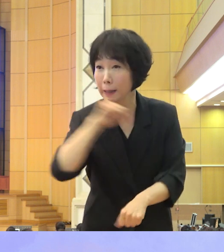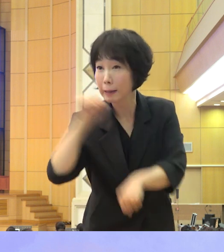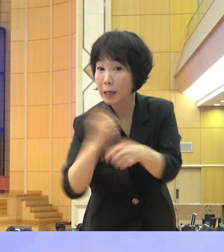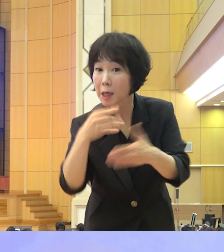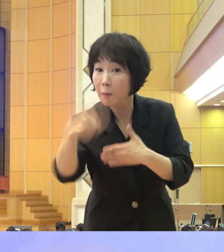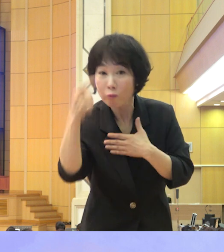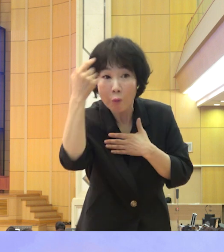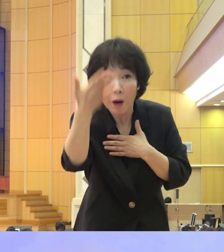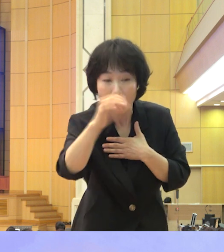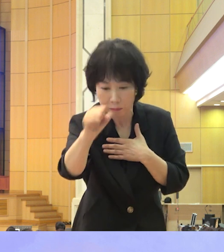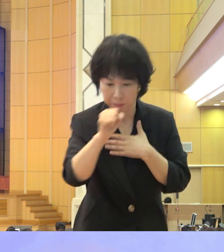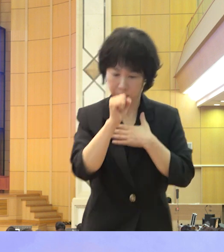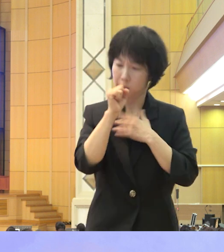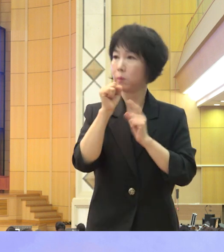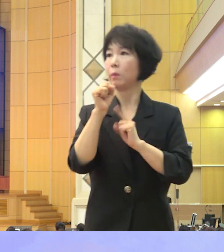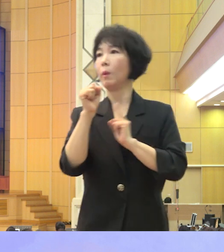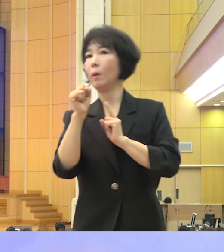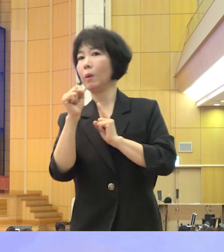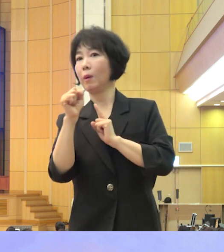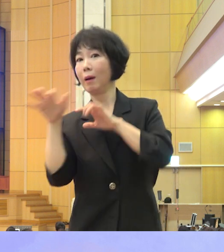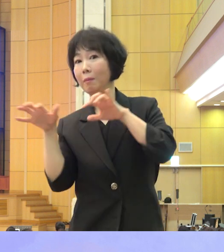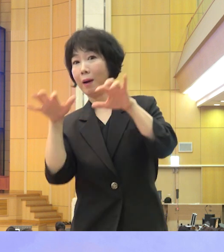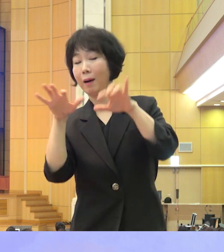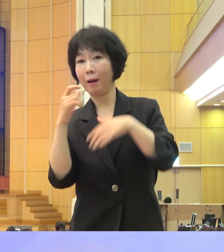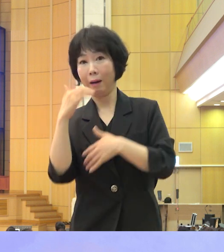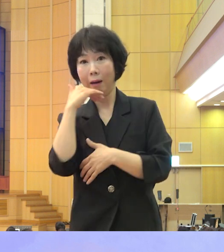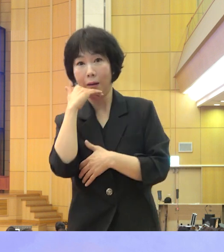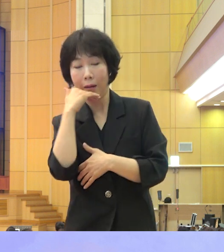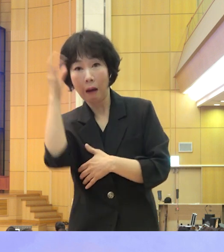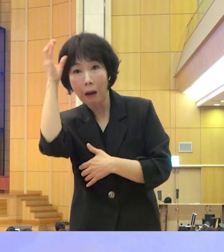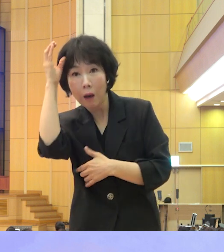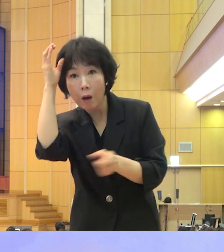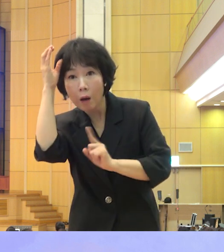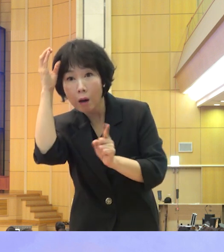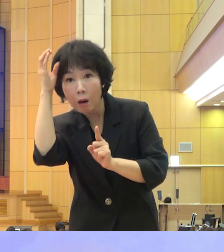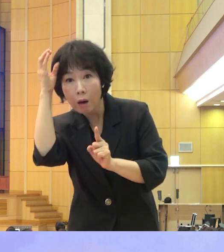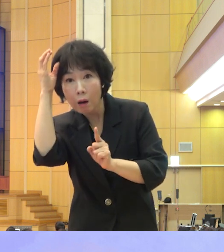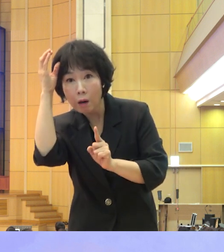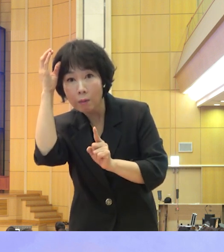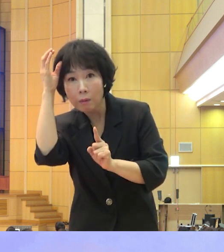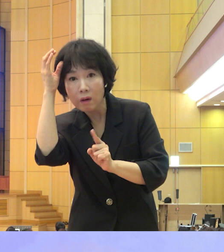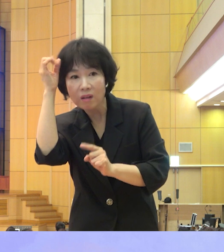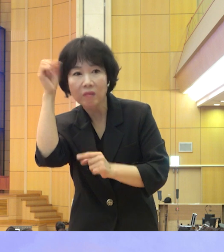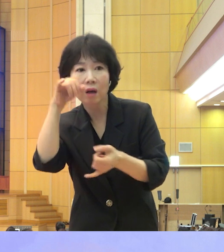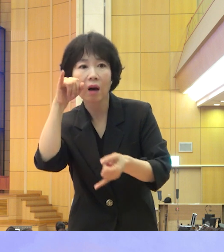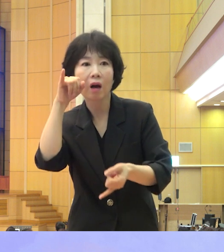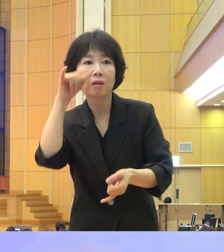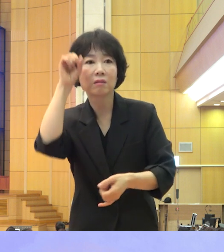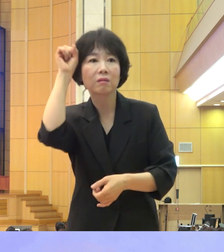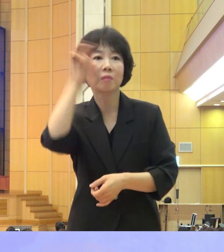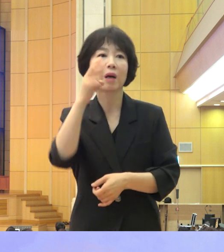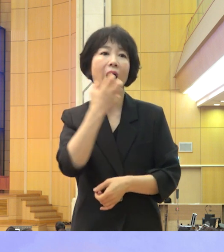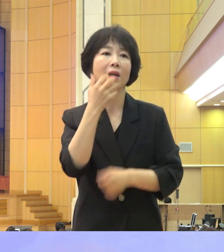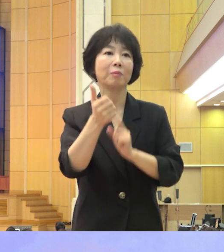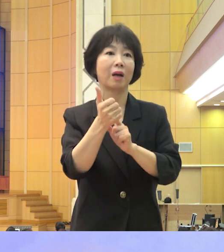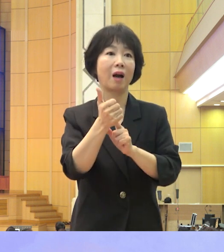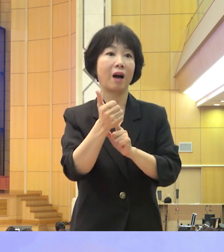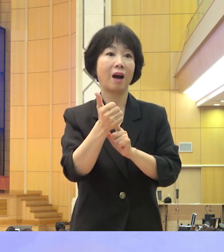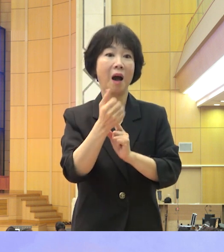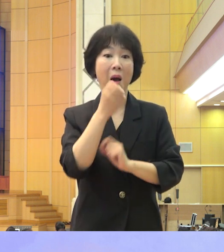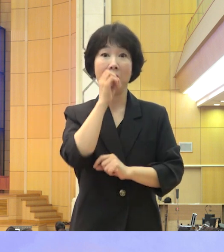그렇게 사람들은 그렇게 말할 줄로 생각하고 기대했는데 그분이